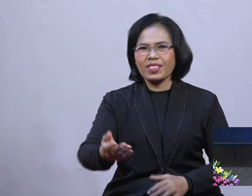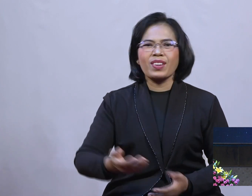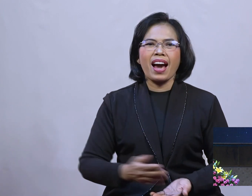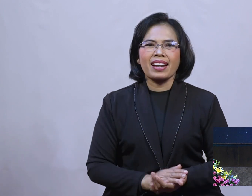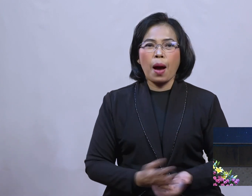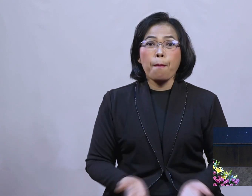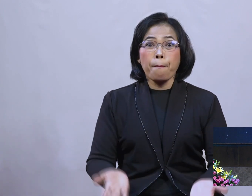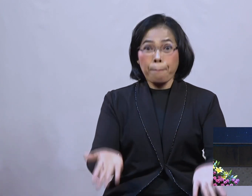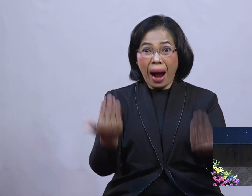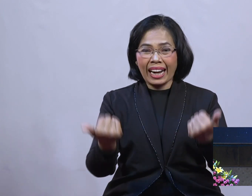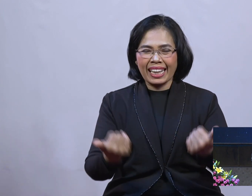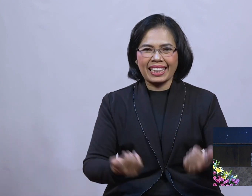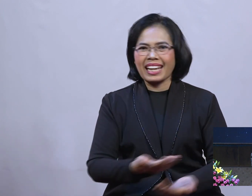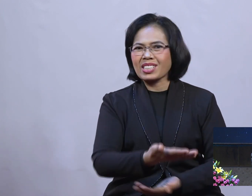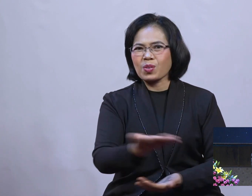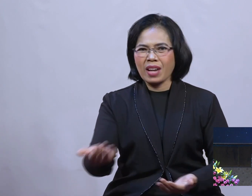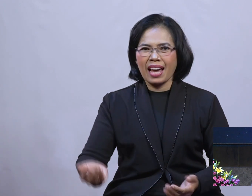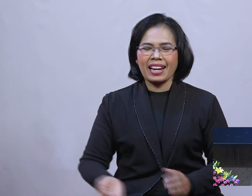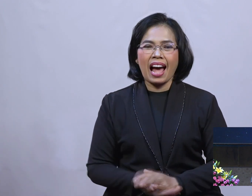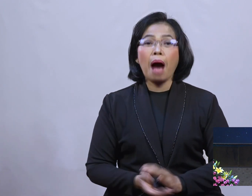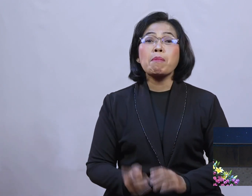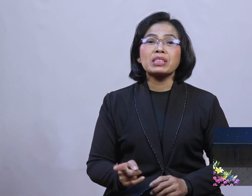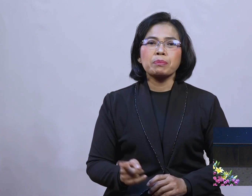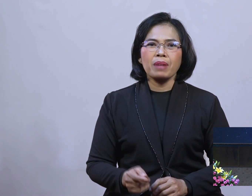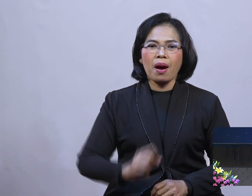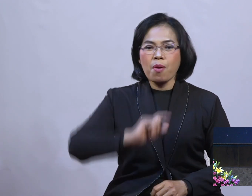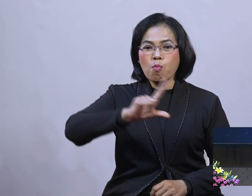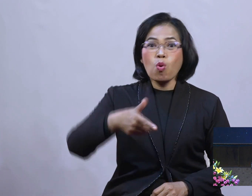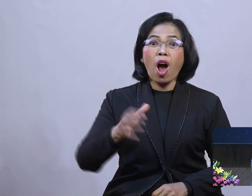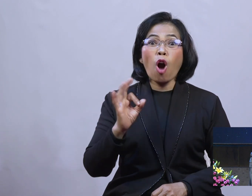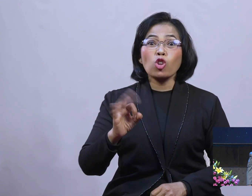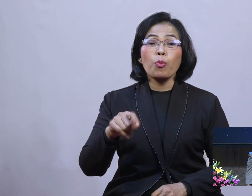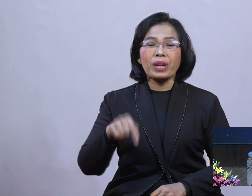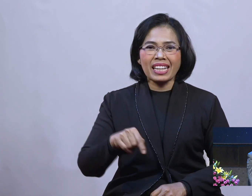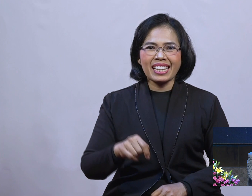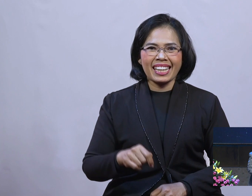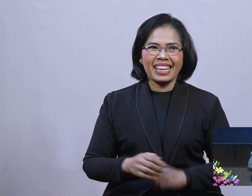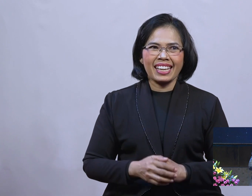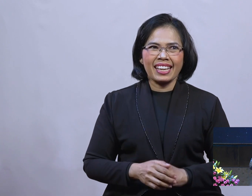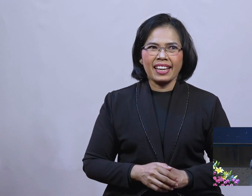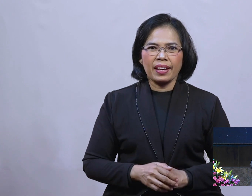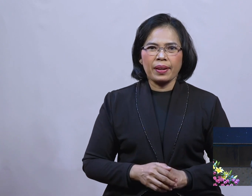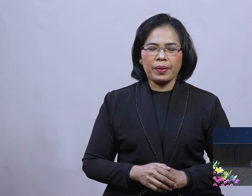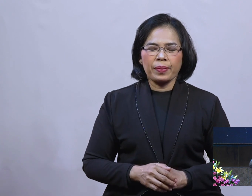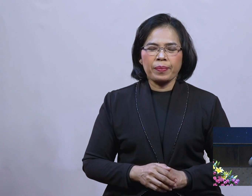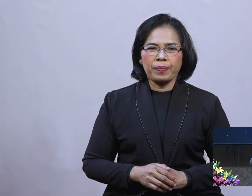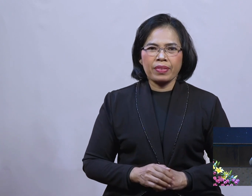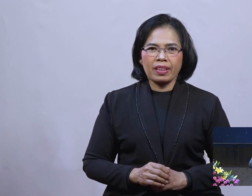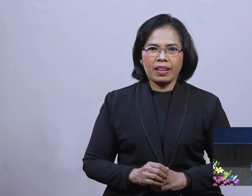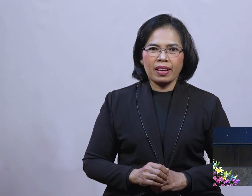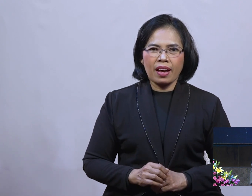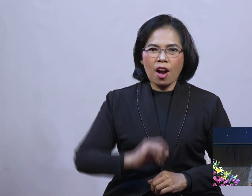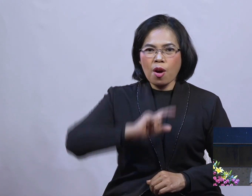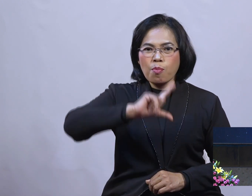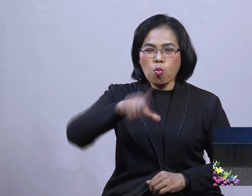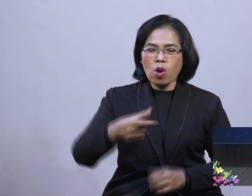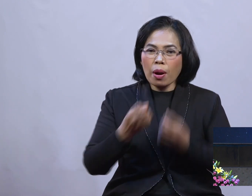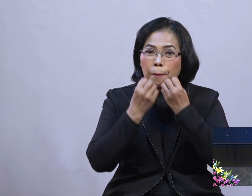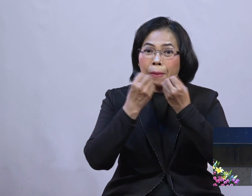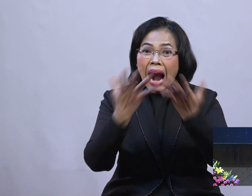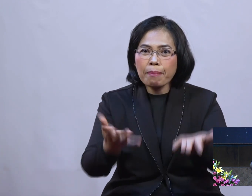membangkitkan saudara karena bulan Oktober ini buat kami Gereja Bethel Indonesia adalah a bulan pekabaran